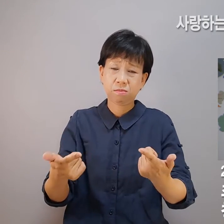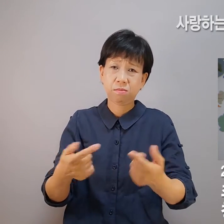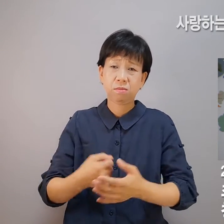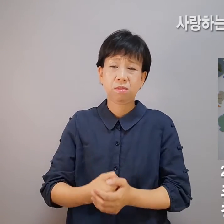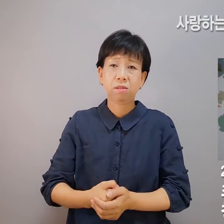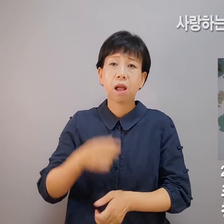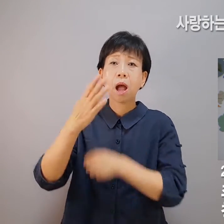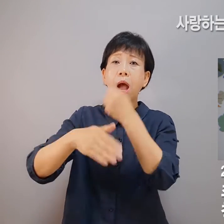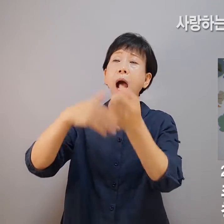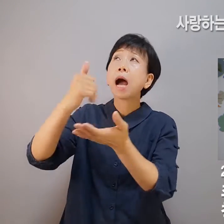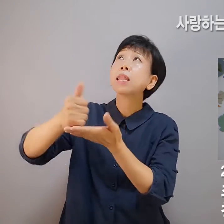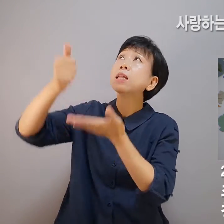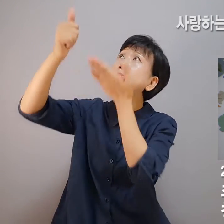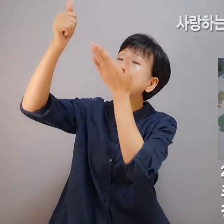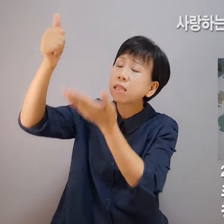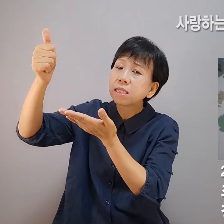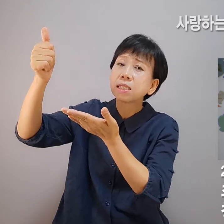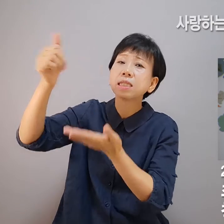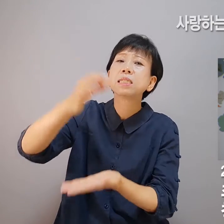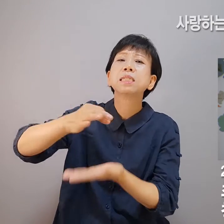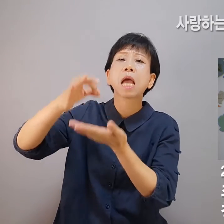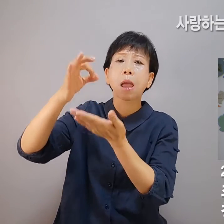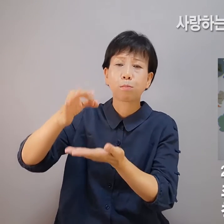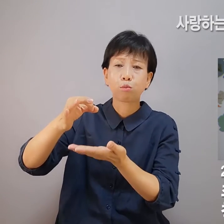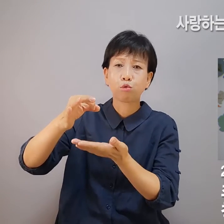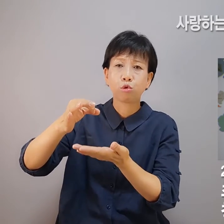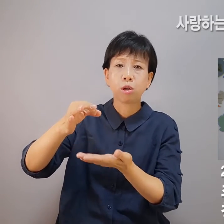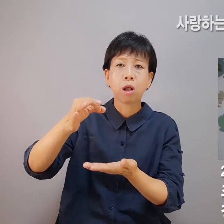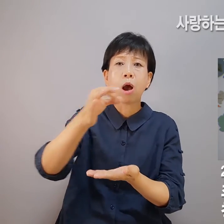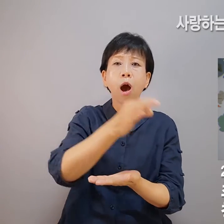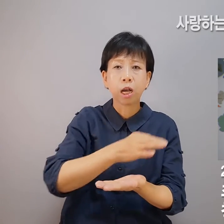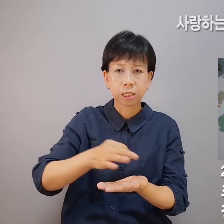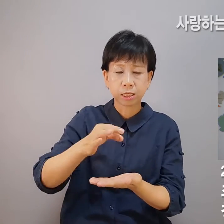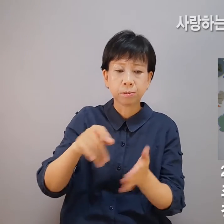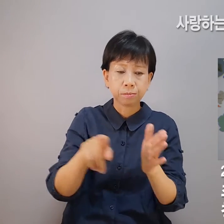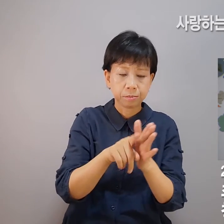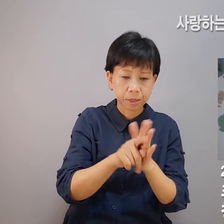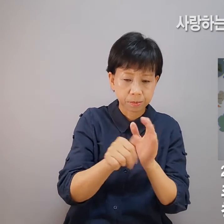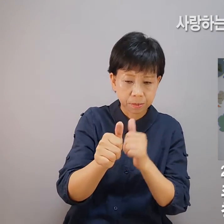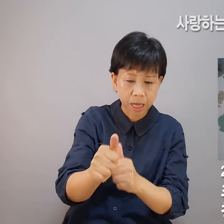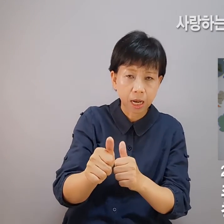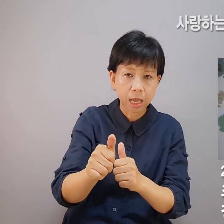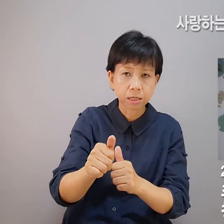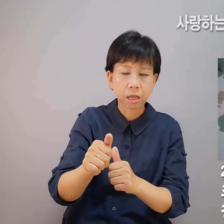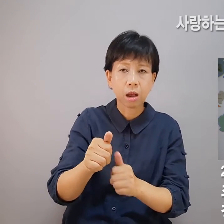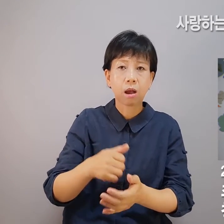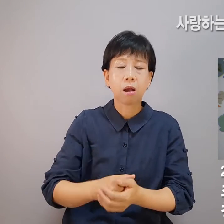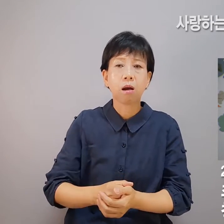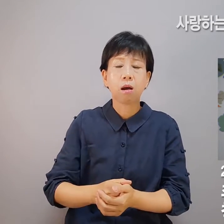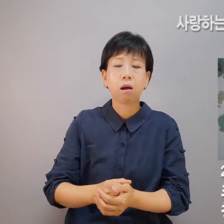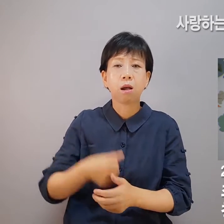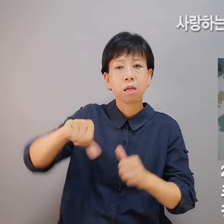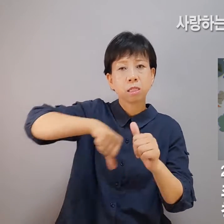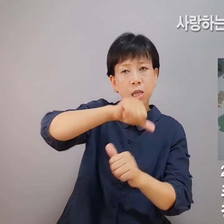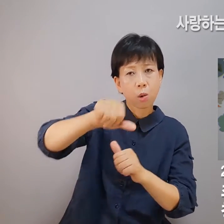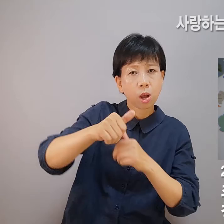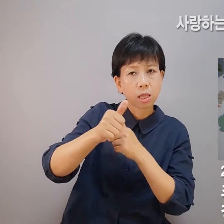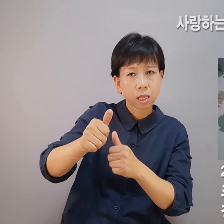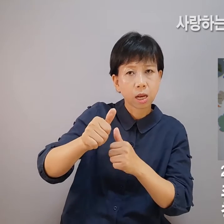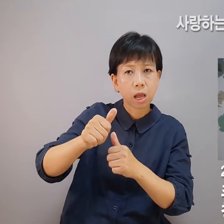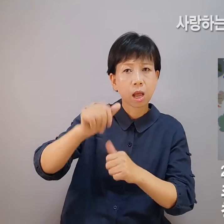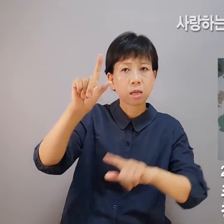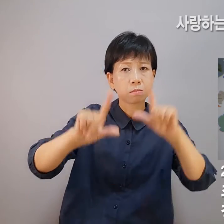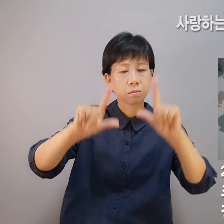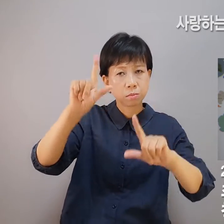하나님께 기쁨으로 드려지는 거죠. 또 믿음의 분량대로 형편에 따라서 하나님 앞에 드리기도 합니다. 물론 직분에